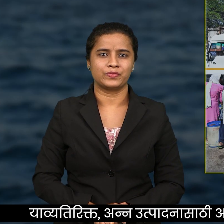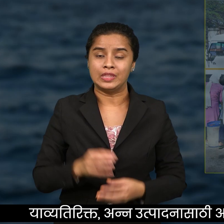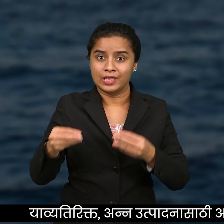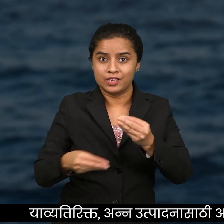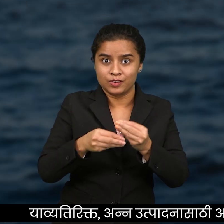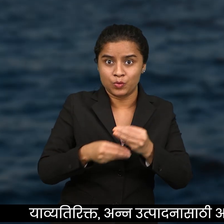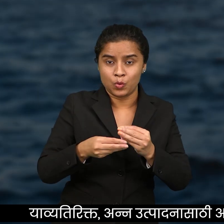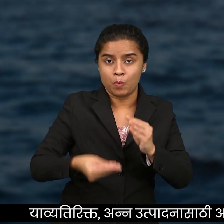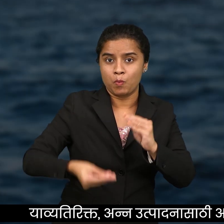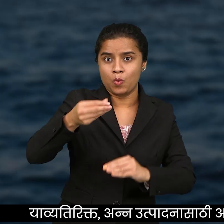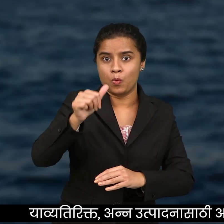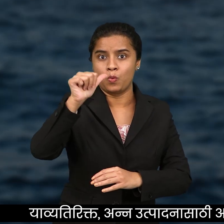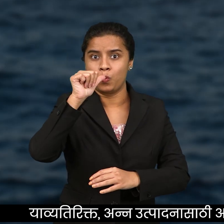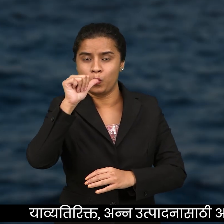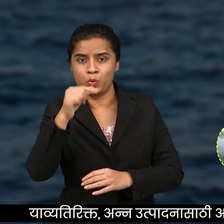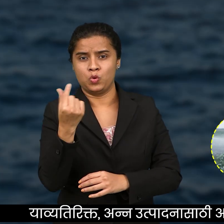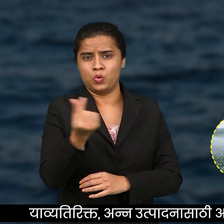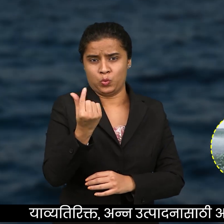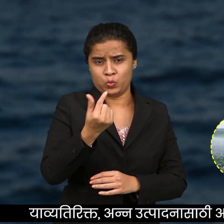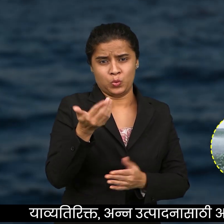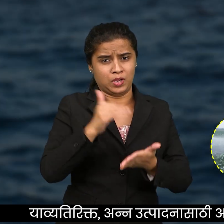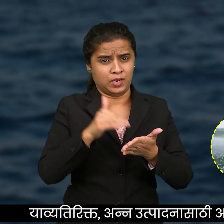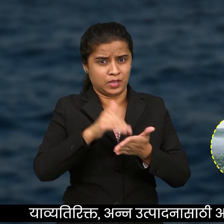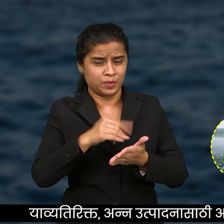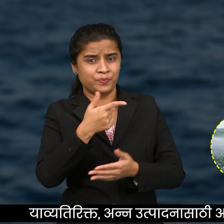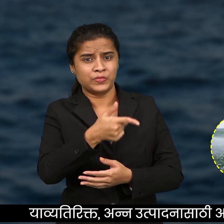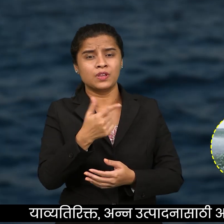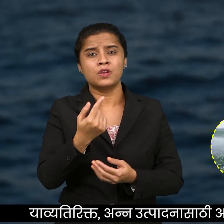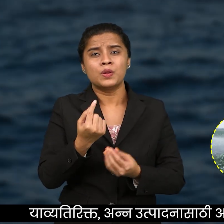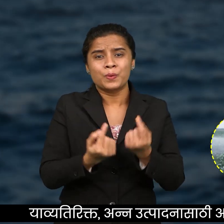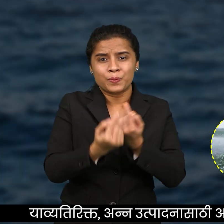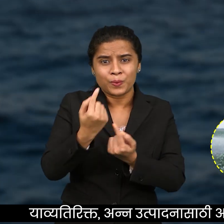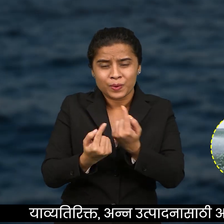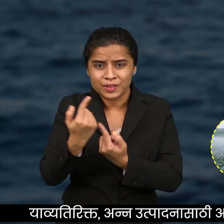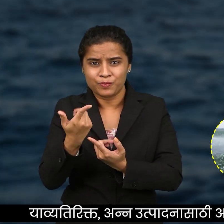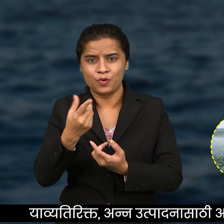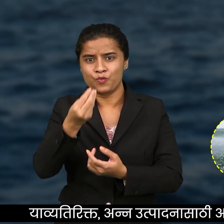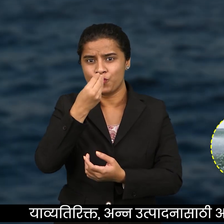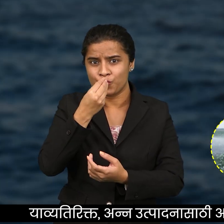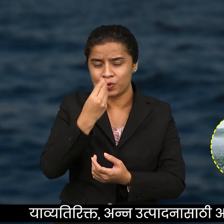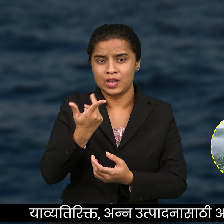या व्यतिरिक्त अन्न उत्पादनासाठी आणि उद्योगांसाठी जास्त पाणी वापरले जात आहे.